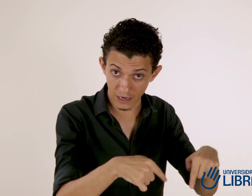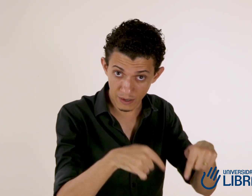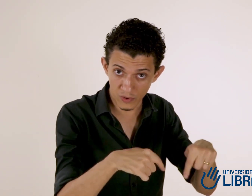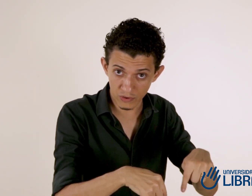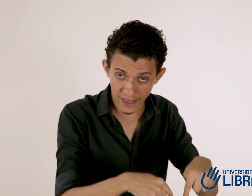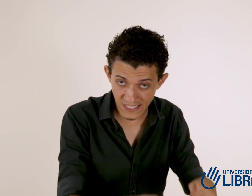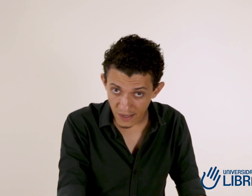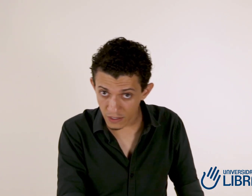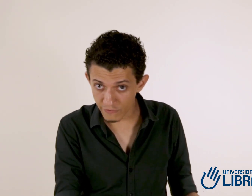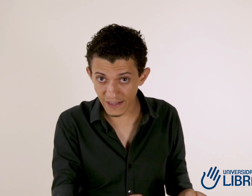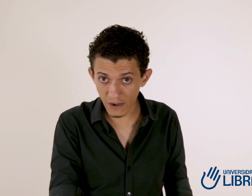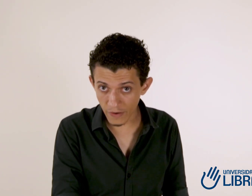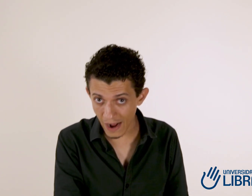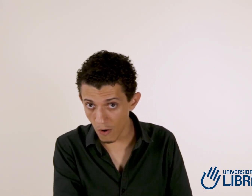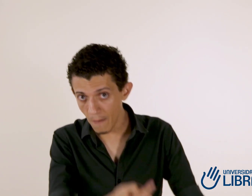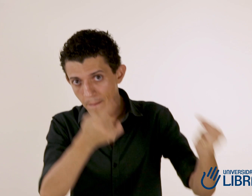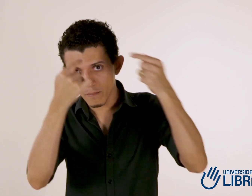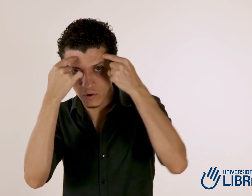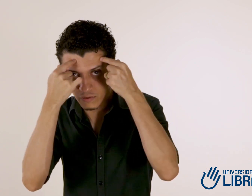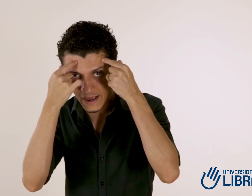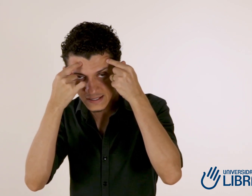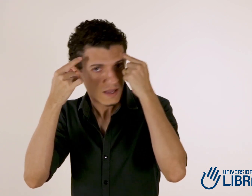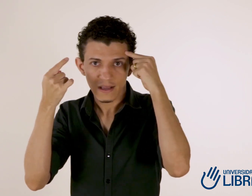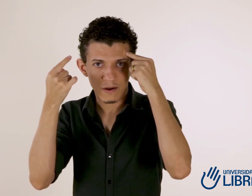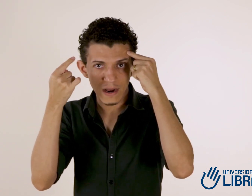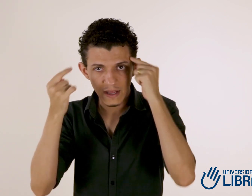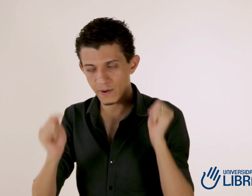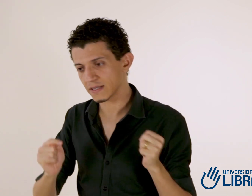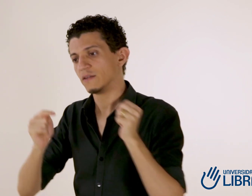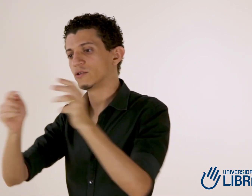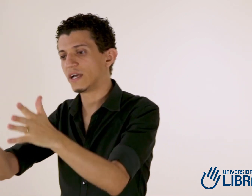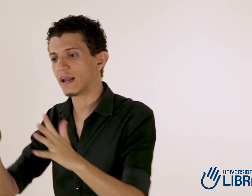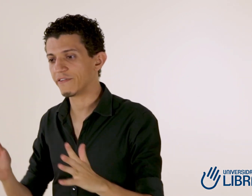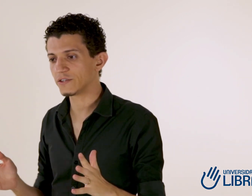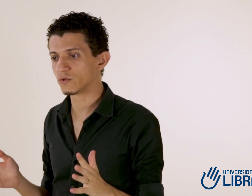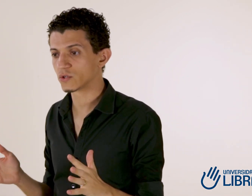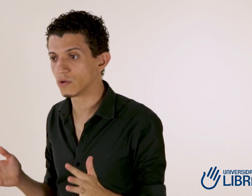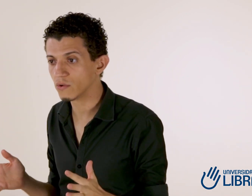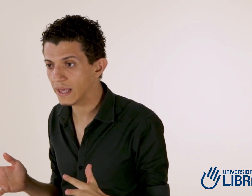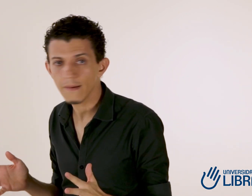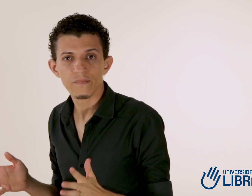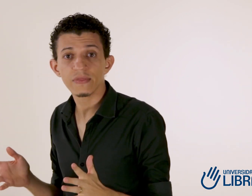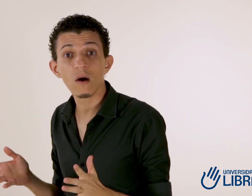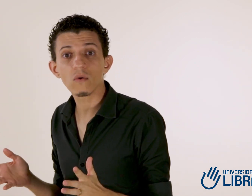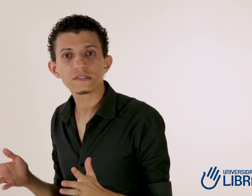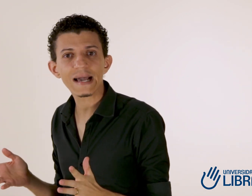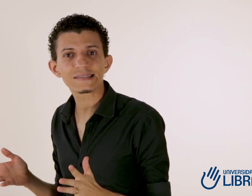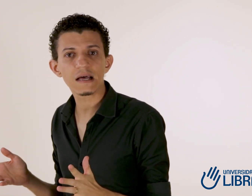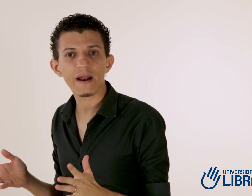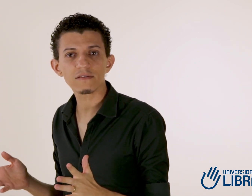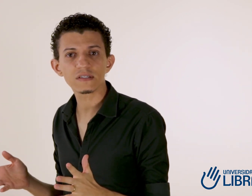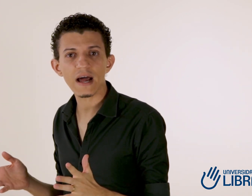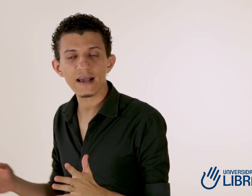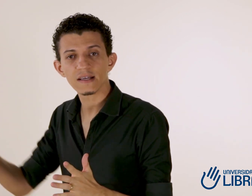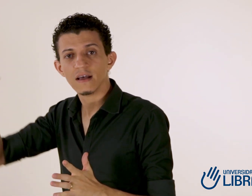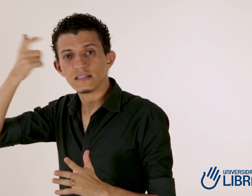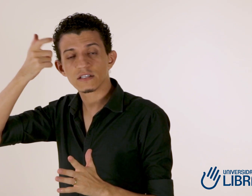ali em português, tu vai decorar o português e não a Libras. Tu chega na frente do surdo e não consegue se lembrar dos sinais. Você só vai